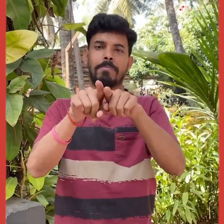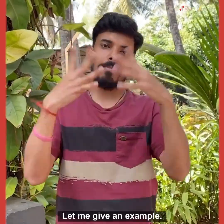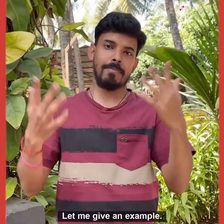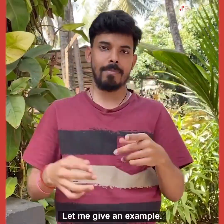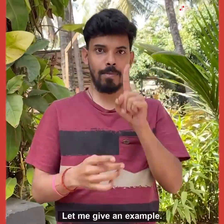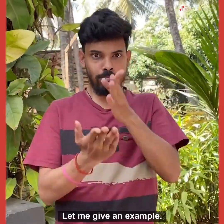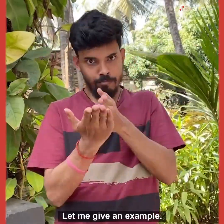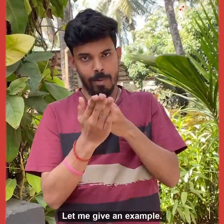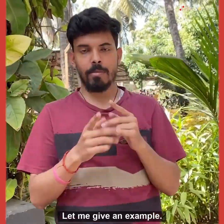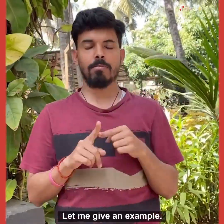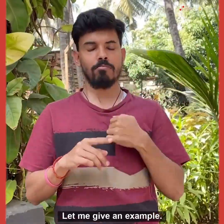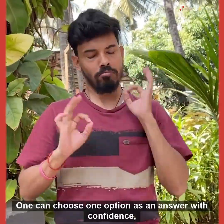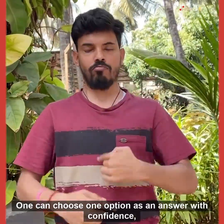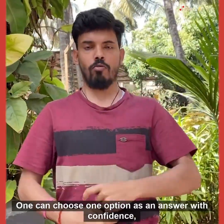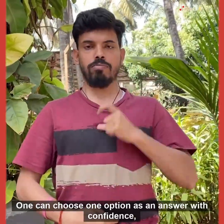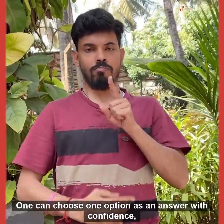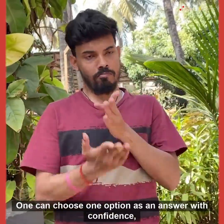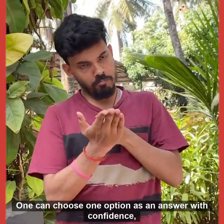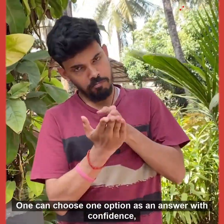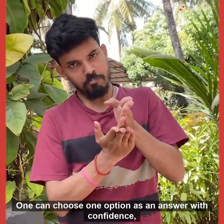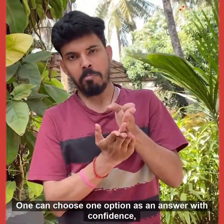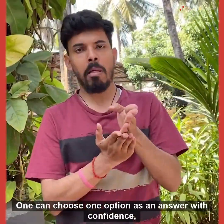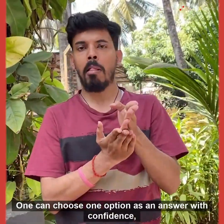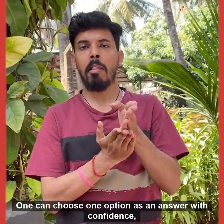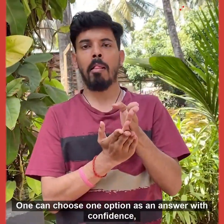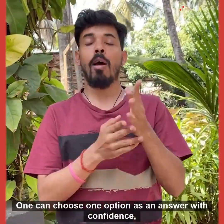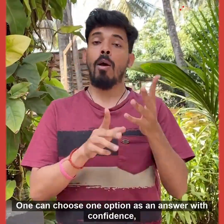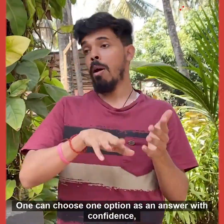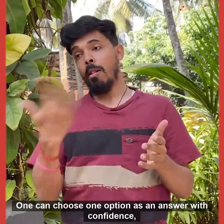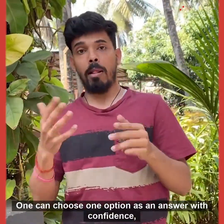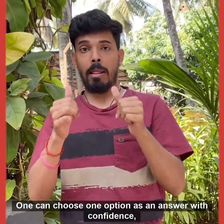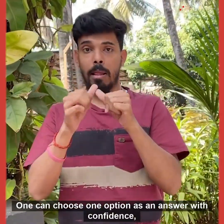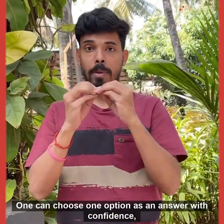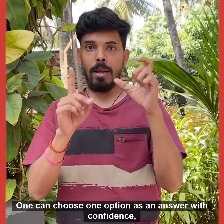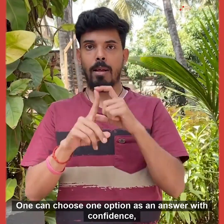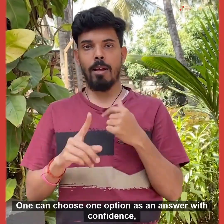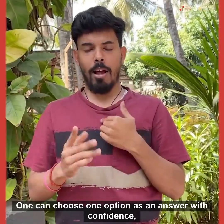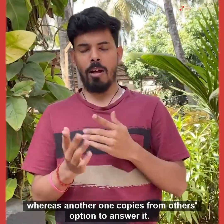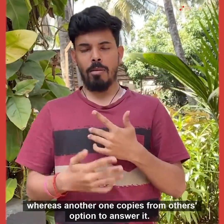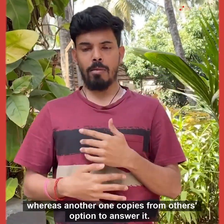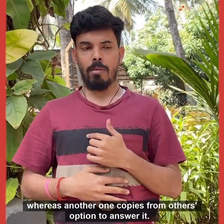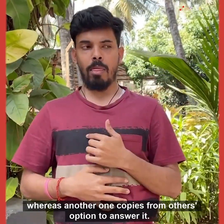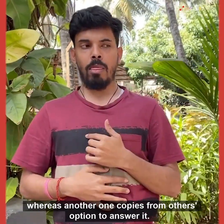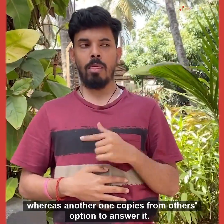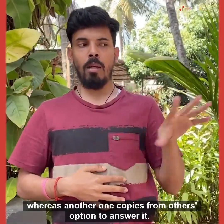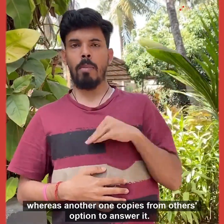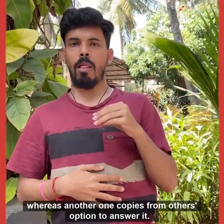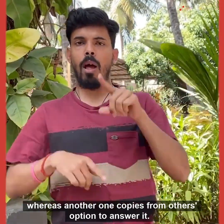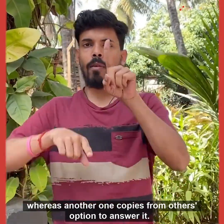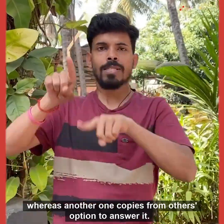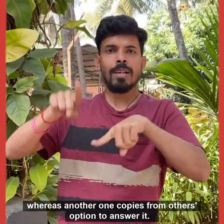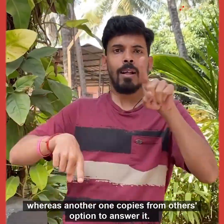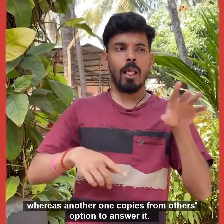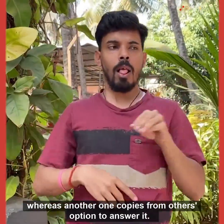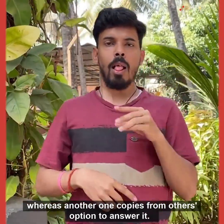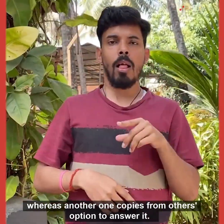मनोविज्ञान का शीर्षक बहुत पसंद है। जैसे कि उदाहरण के तौर पे हम एक व्यक्ति है जो एक आंसर को चुनता है और दूसरा व्यक्ति किसी और